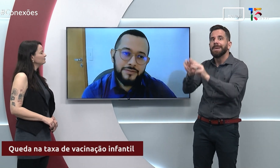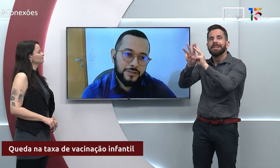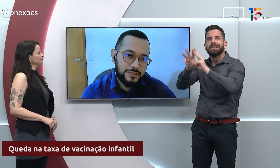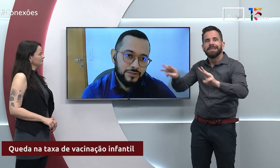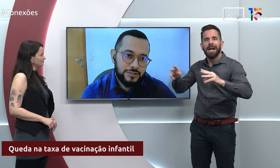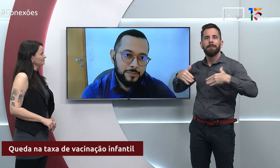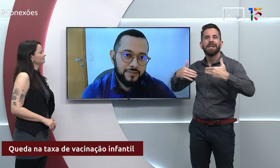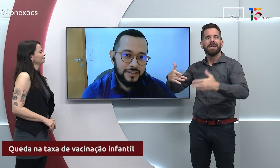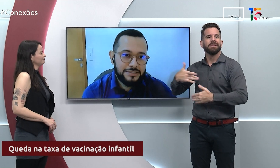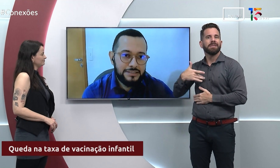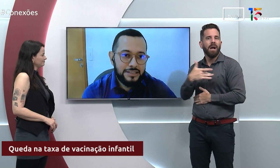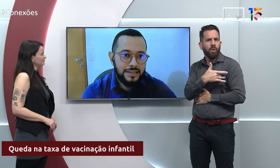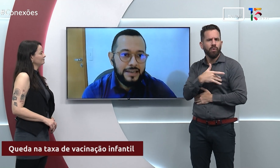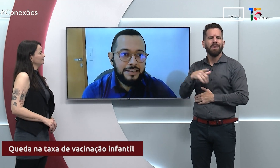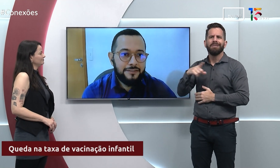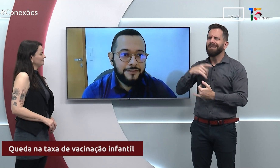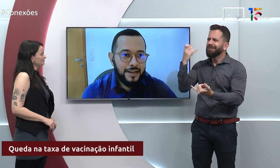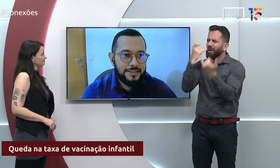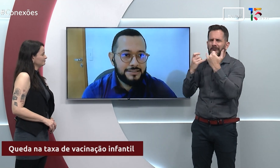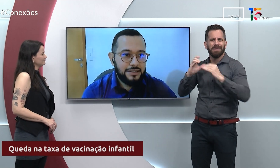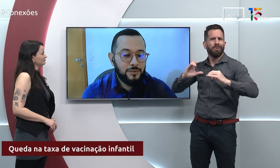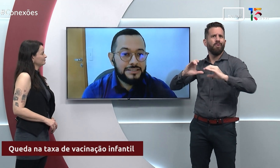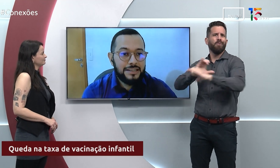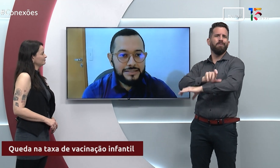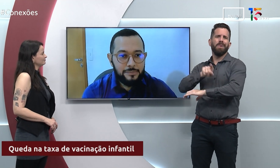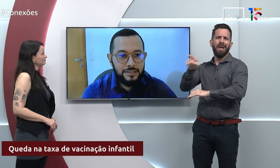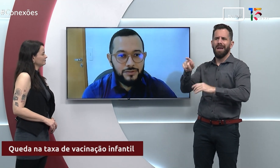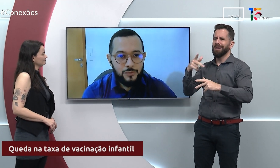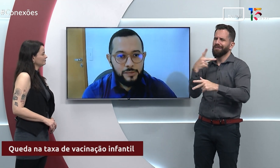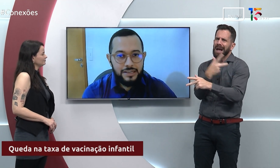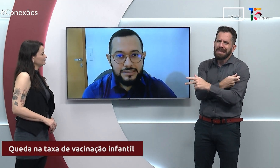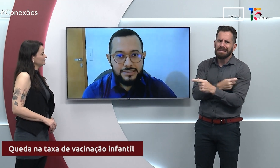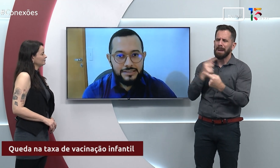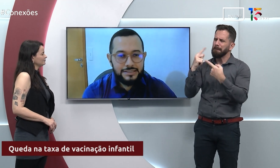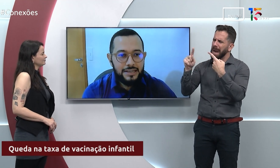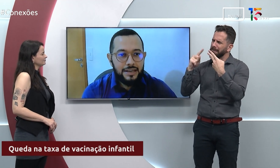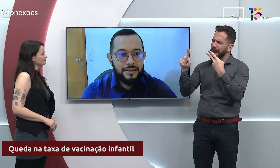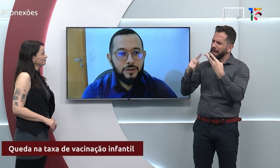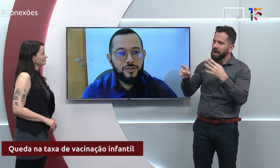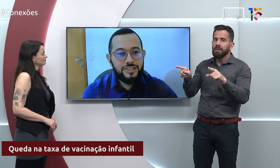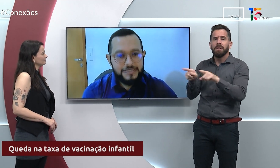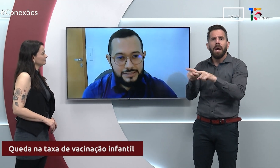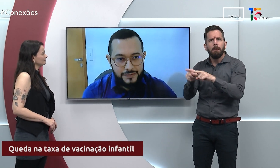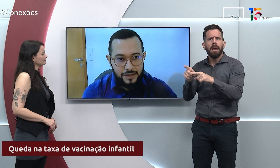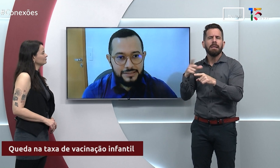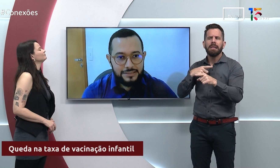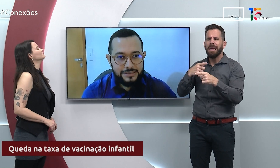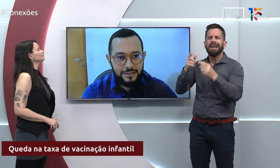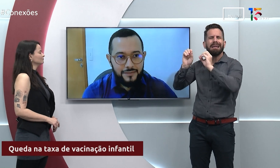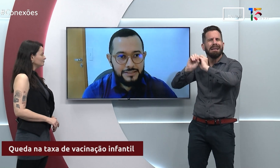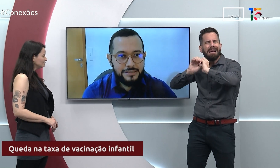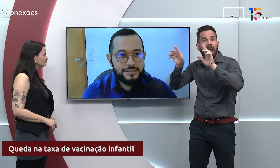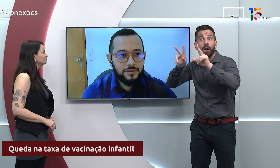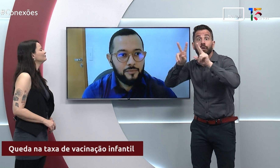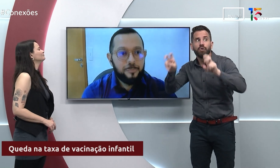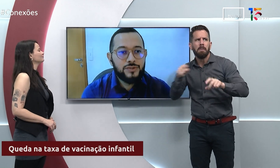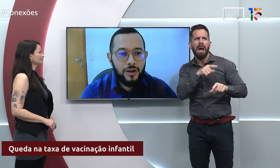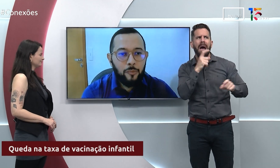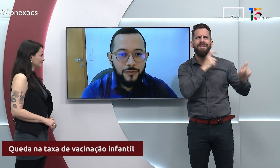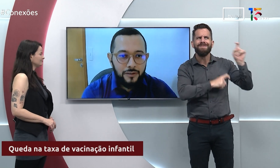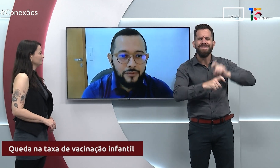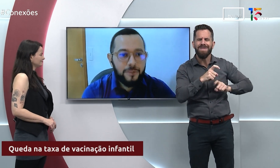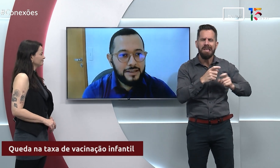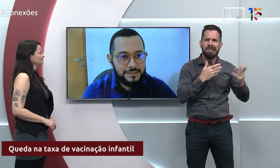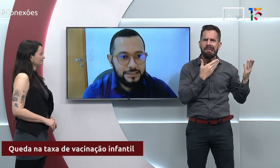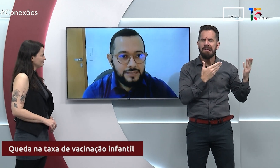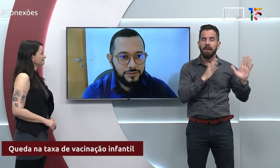muitas informações sobre vacina e fazem o esclarecimento sobre essas notícias falsas acerca da vacinação. Pessoal,